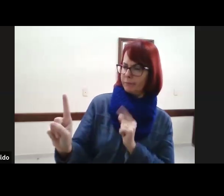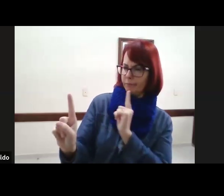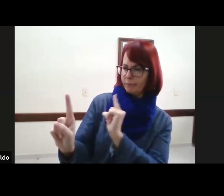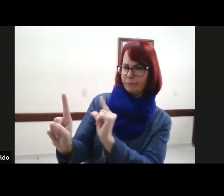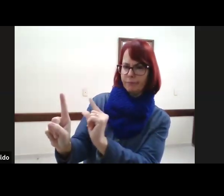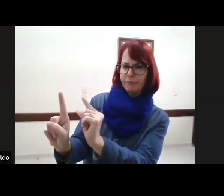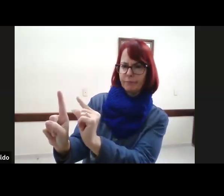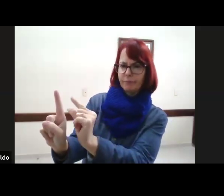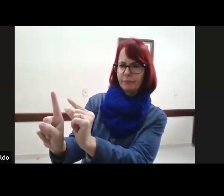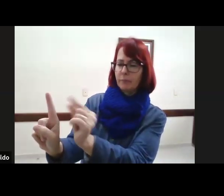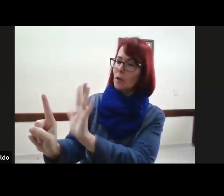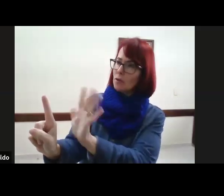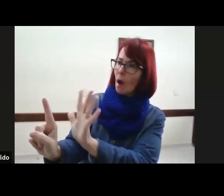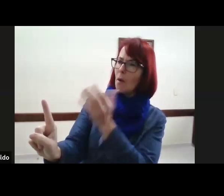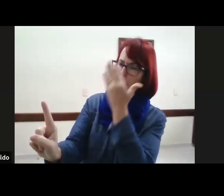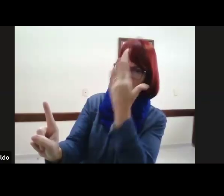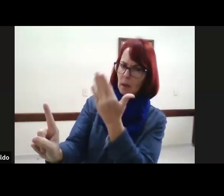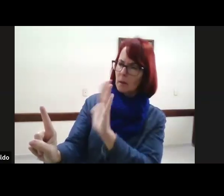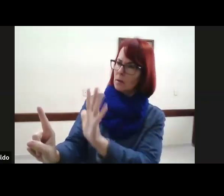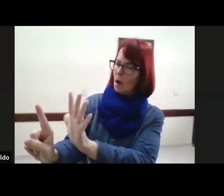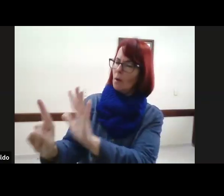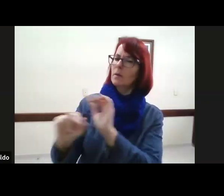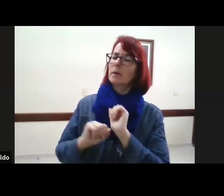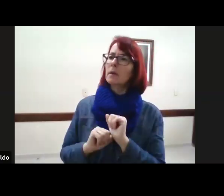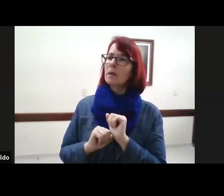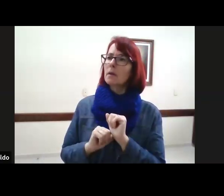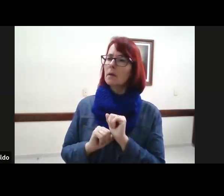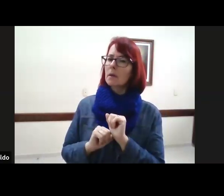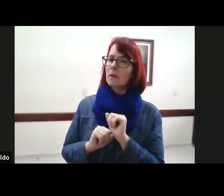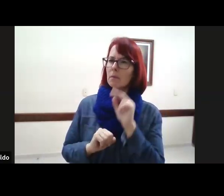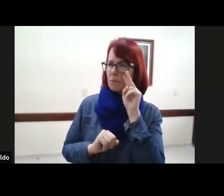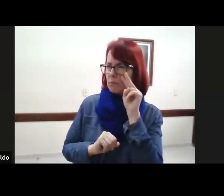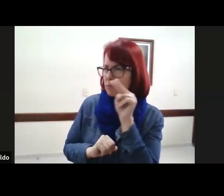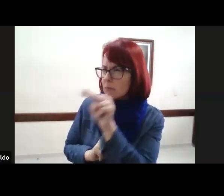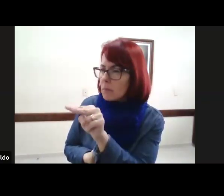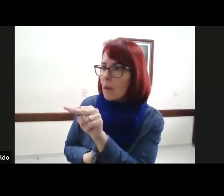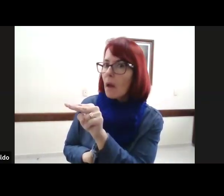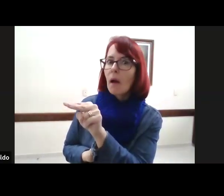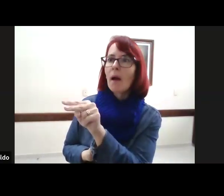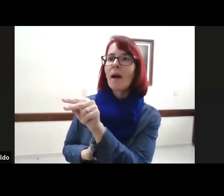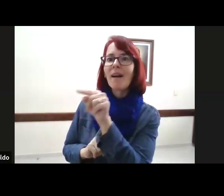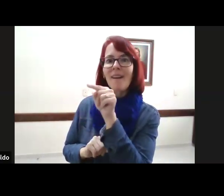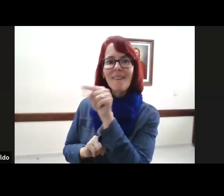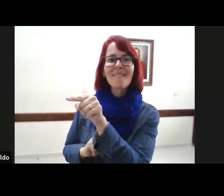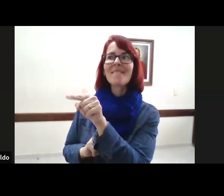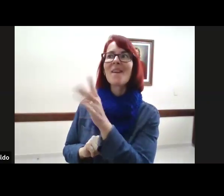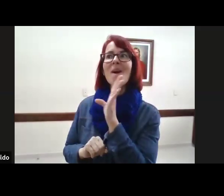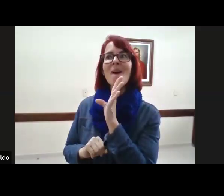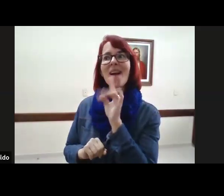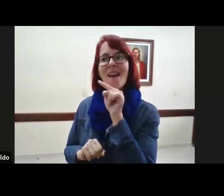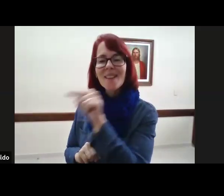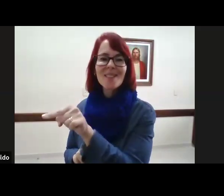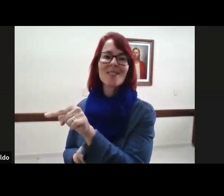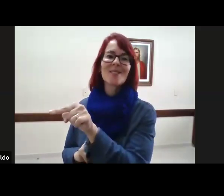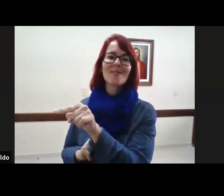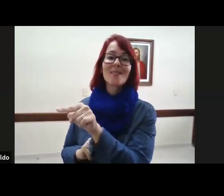fala tchau, obrigado por vir. E eu falei tchau, né, pra esse rapaz. Aí quando eu olho bem, aí eu percebi, peraí, eu conheço você. Aí eu